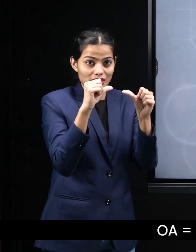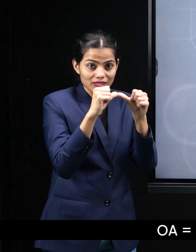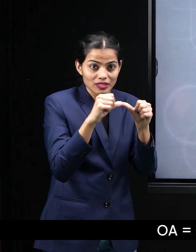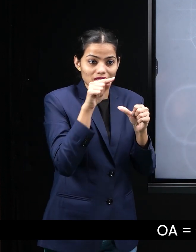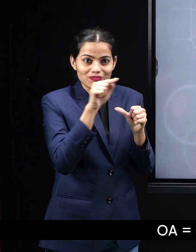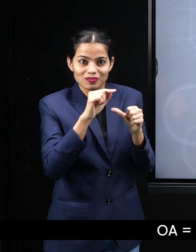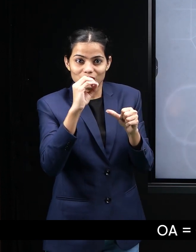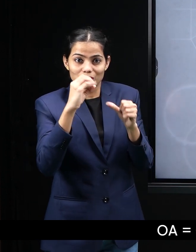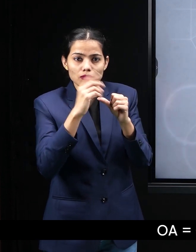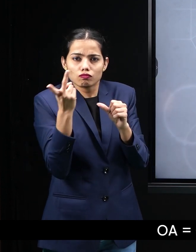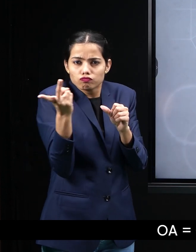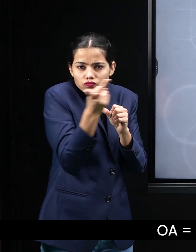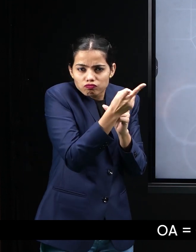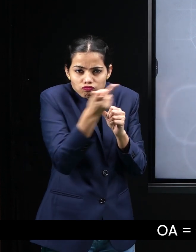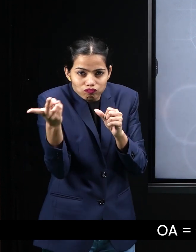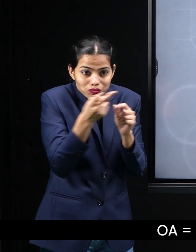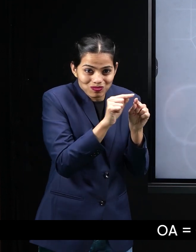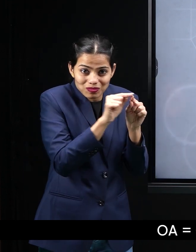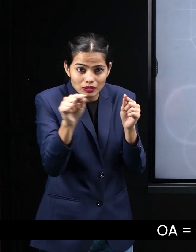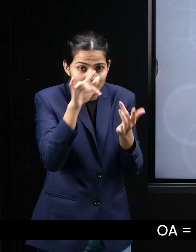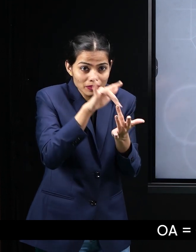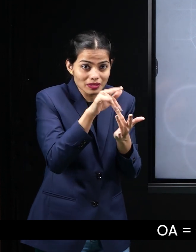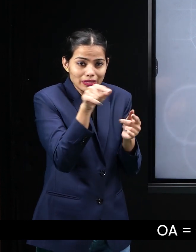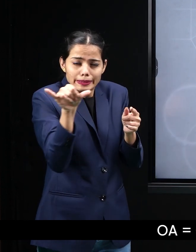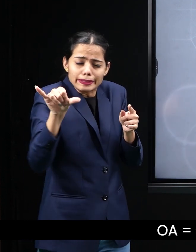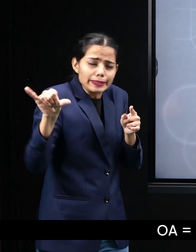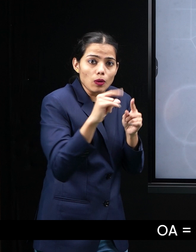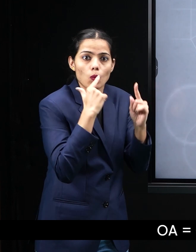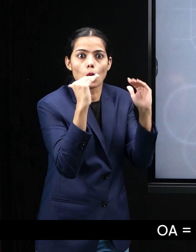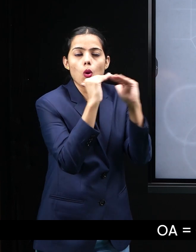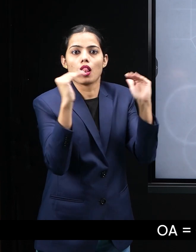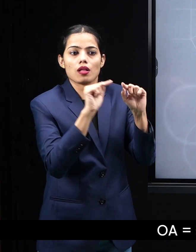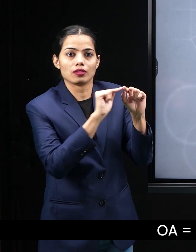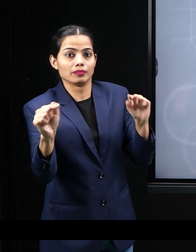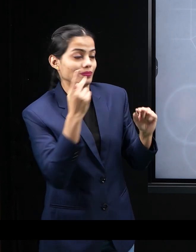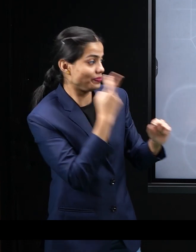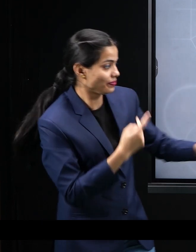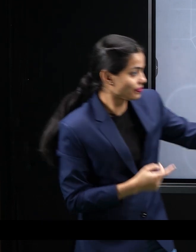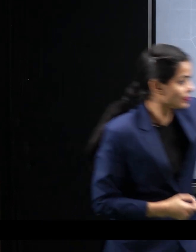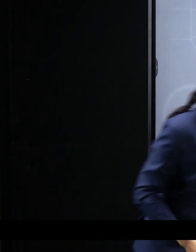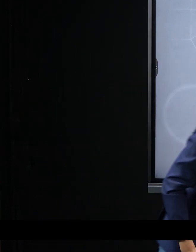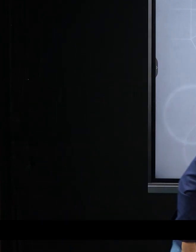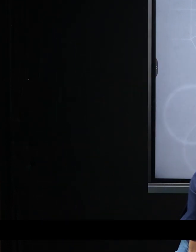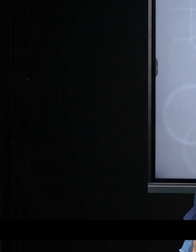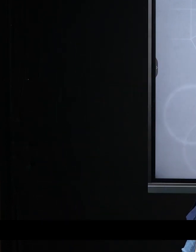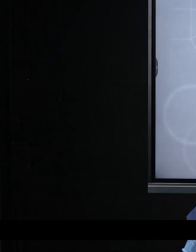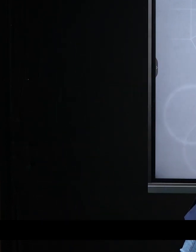ಒಎ ಒಸಿ ಎರಡು ಒಂದೇ ವೃತ್ತದ ತ್ರಿಜ್ಯಗಳಾಗಿವೆ. ಒಬಿ ಒಬಿ ಅದೇ